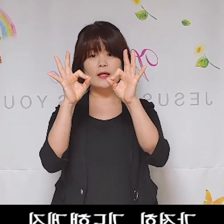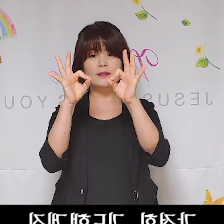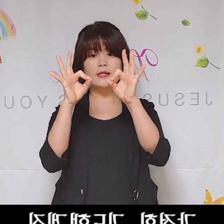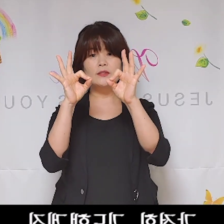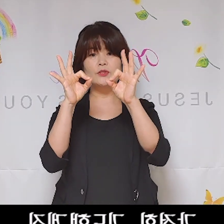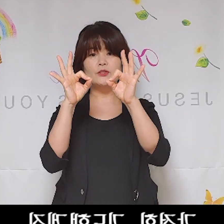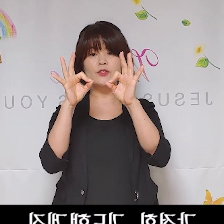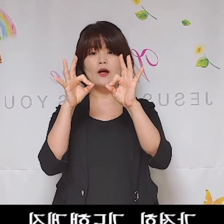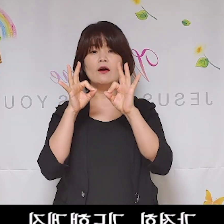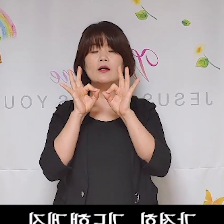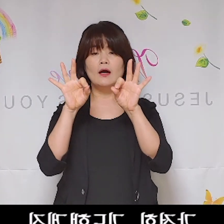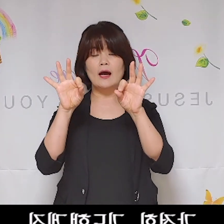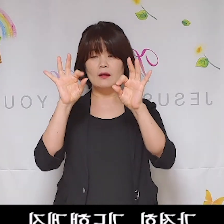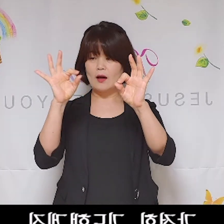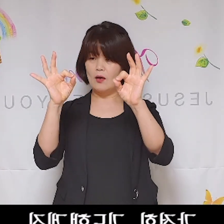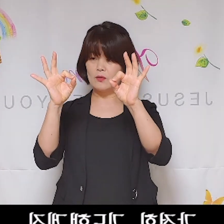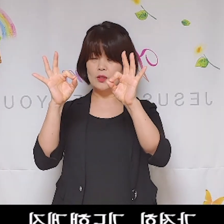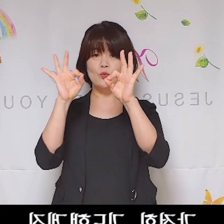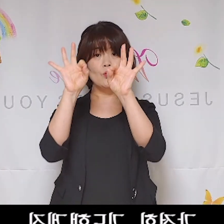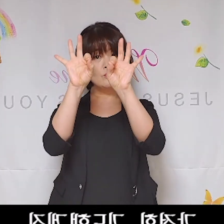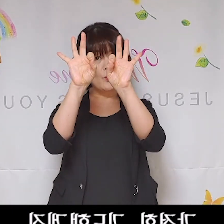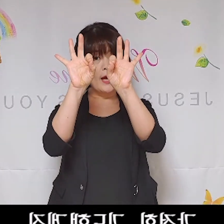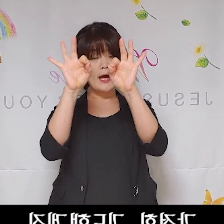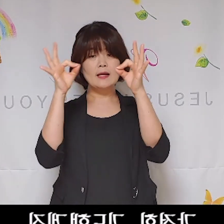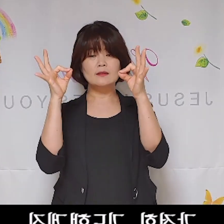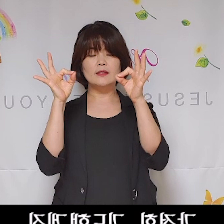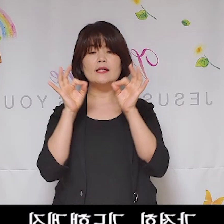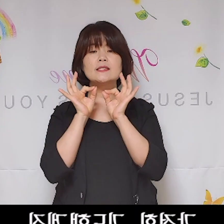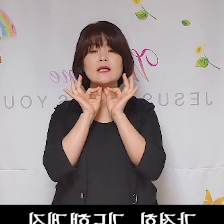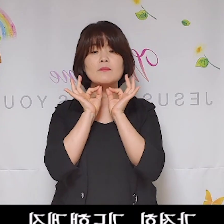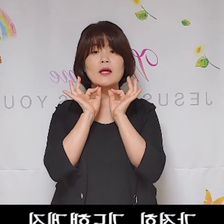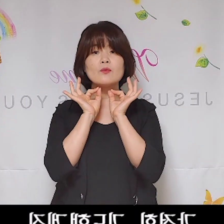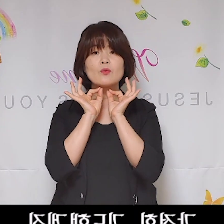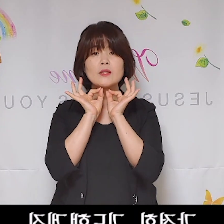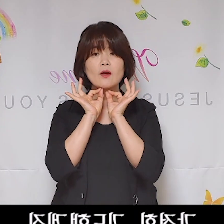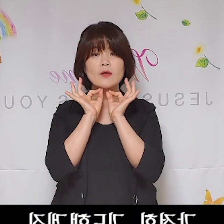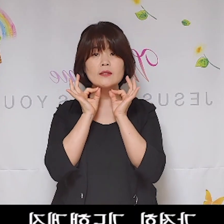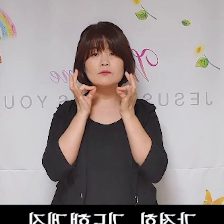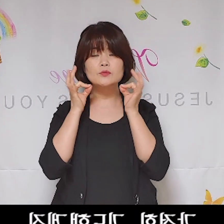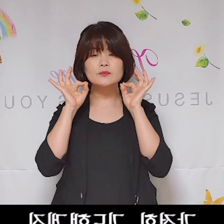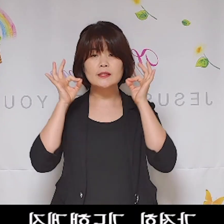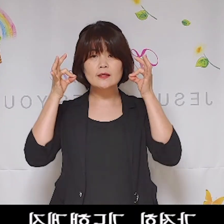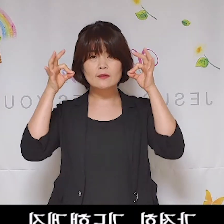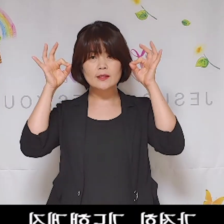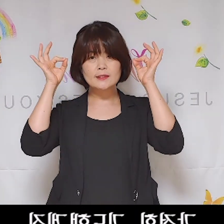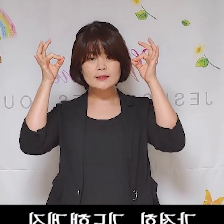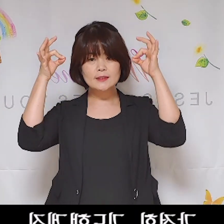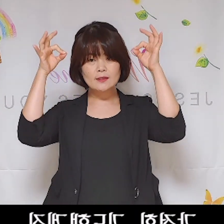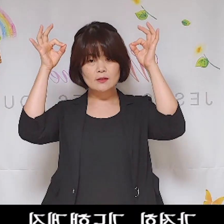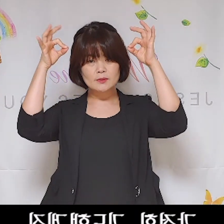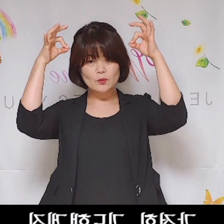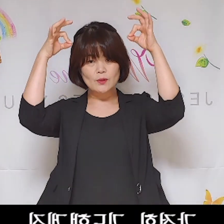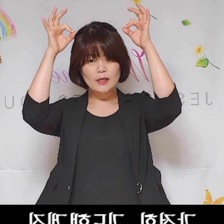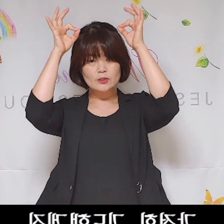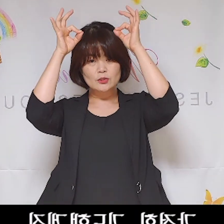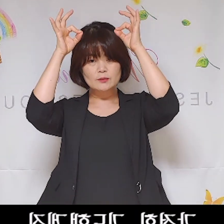새끼손가락을 해주시고요. 그러니까 이렇게 돈 모양 이렇게 하신 다음에 여기 턱 있는 부분에서 이렇게 흔들거리면서 올라가 주시면